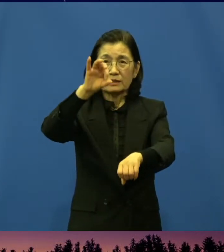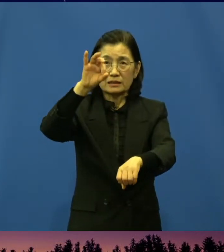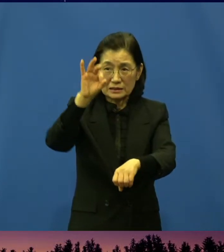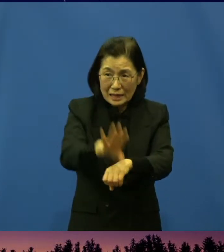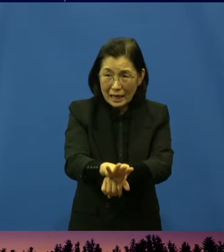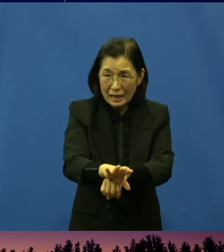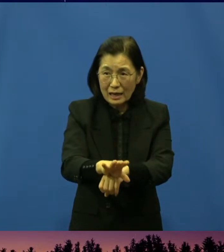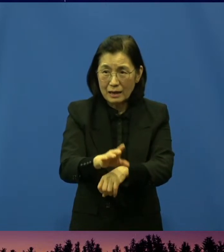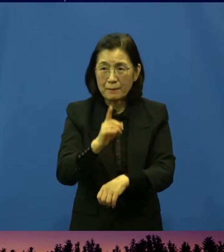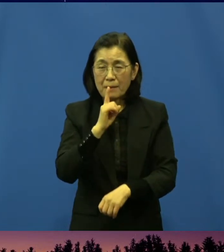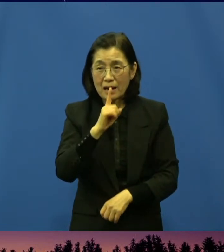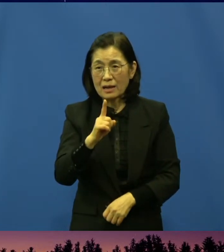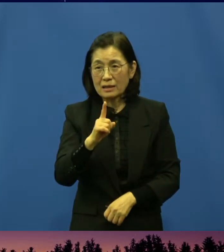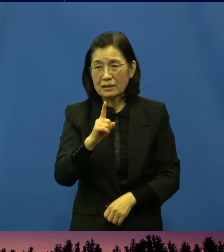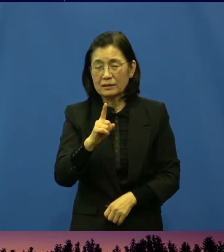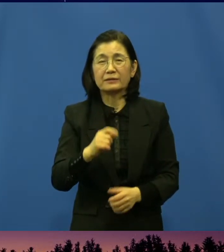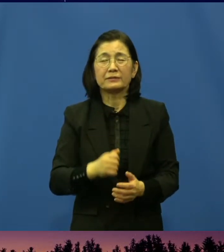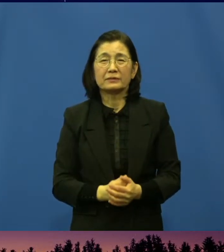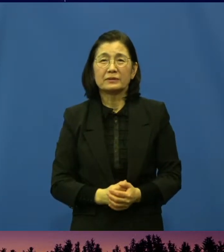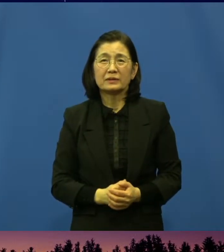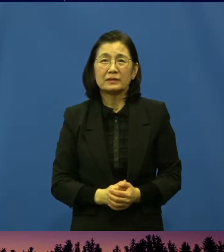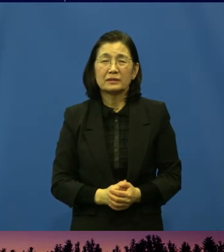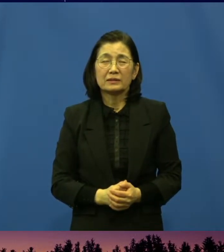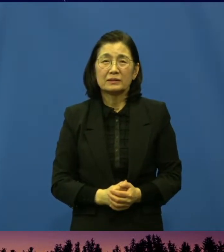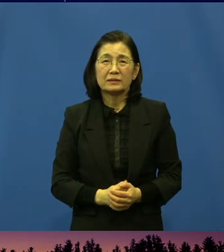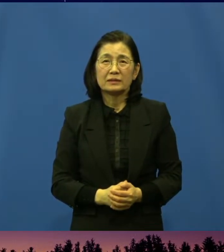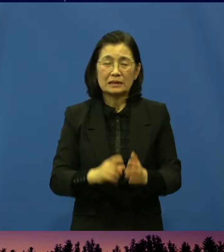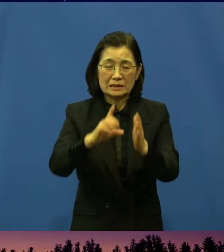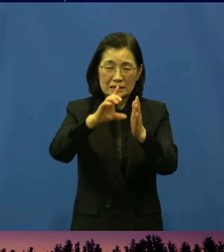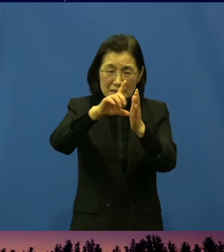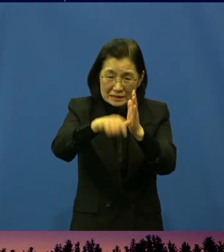그런데 여기 시간은 헬라어로